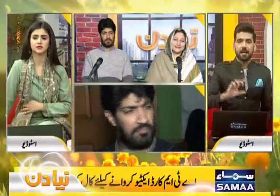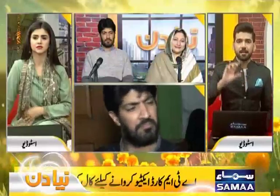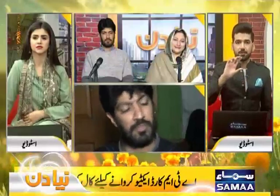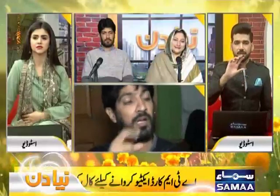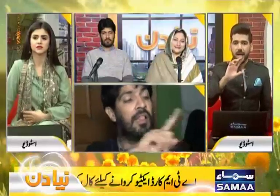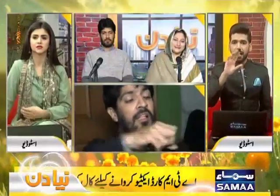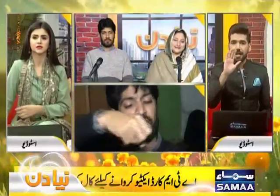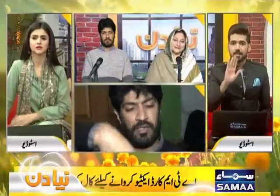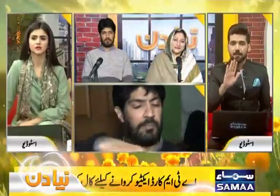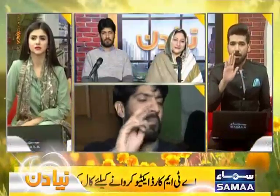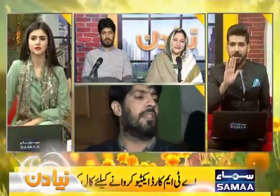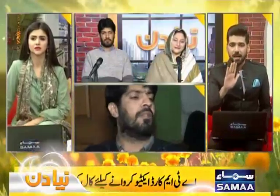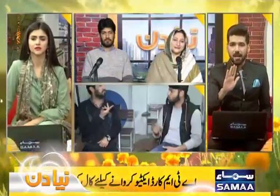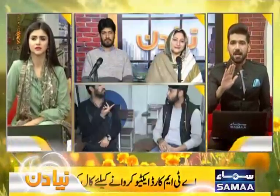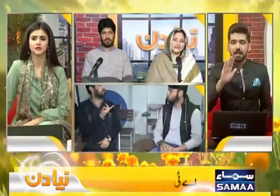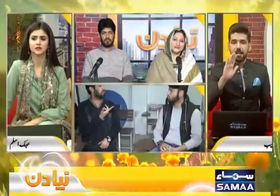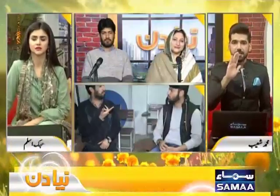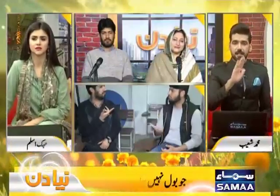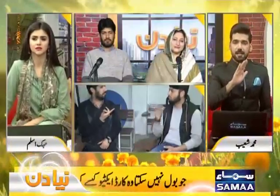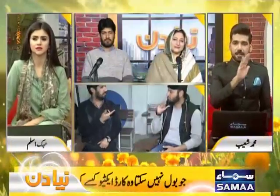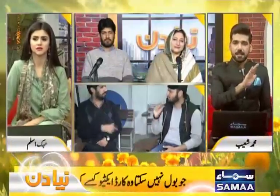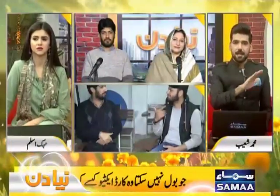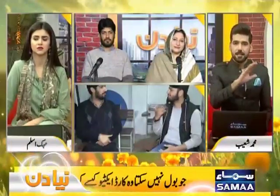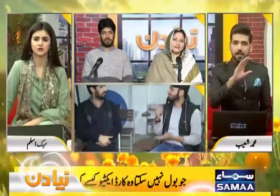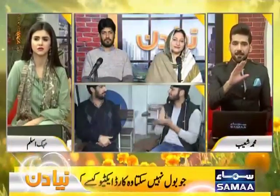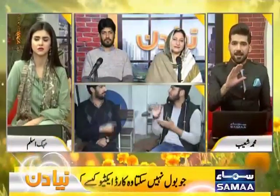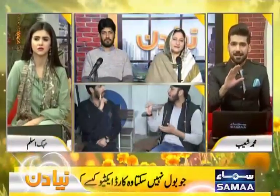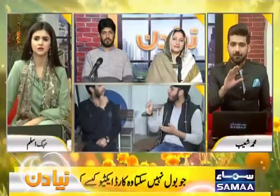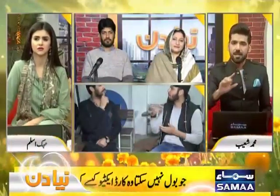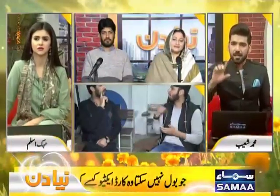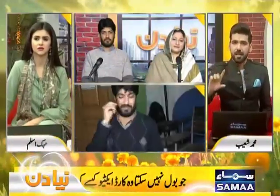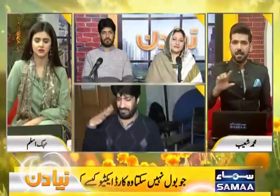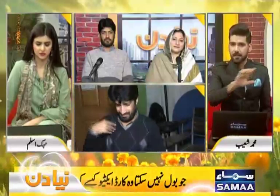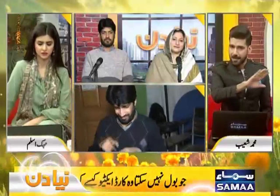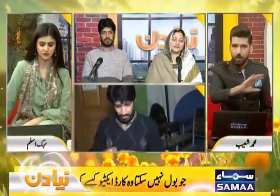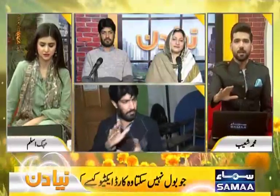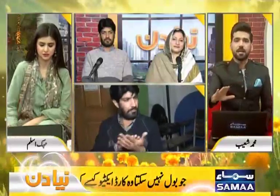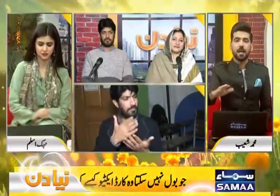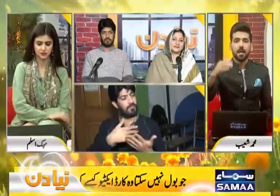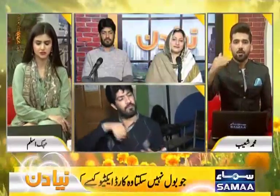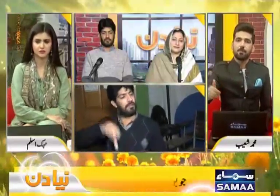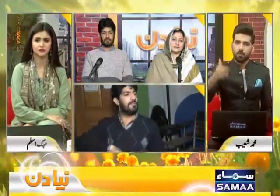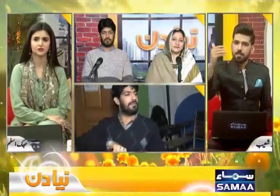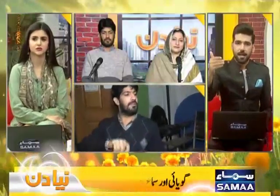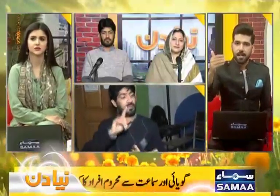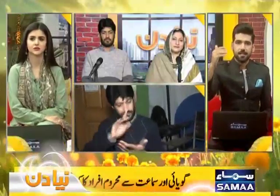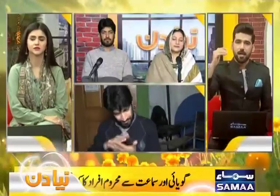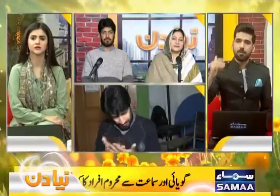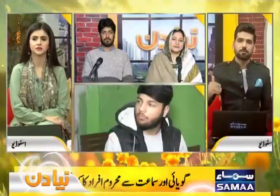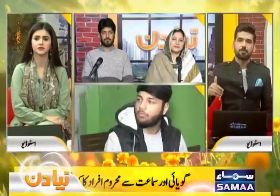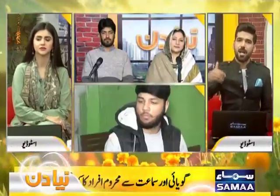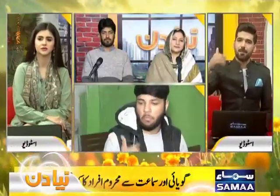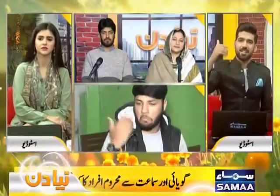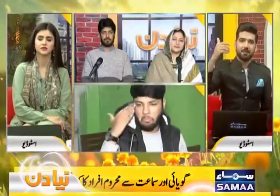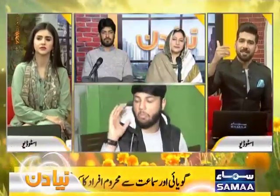एक्टिवेट दैट कार्ड. तो क्या ऐसा मामला है कि किसी ना किसी तरीके से वो एटीएम कार्ड एक्टिव हो जाए, या कि नहीं, तरीका कोई नहीं है, कोई अप्रोच कर ले किसी